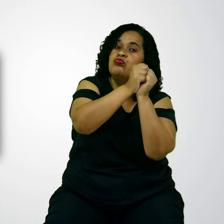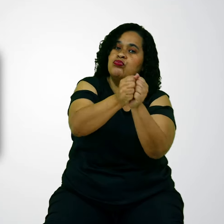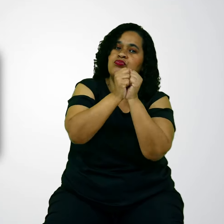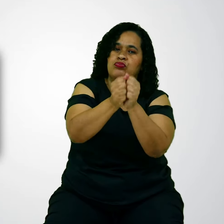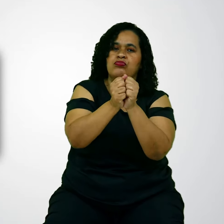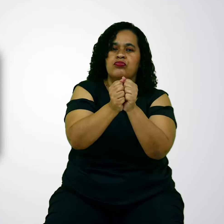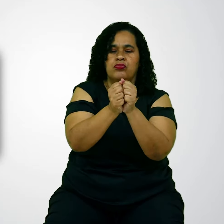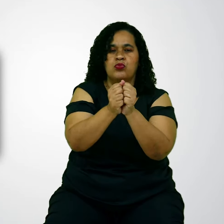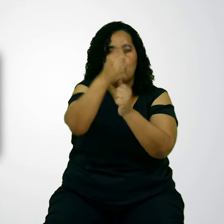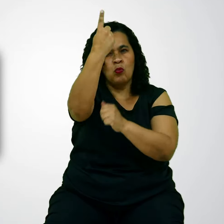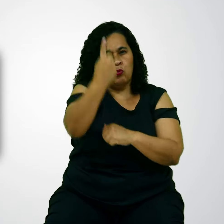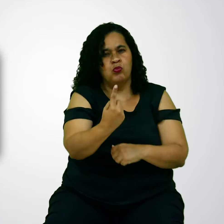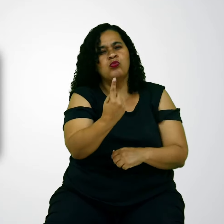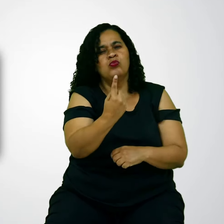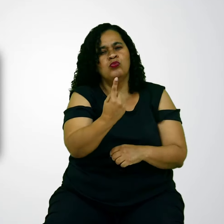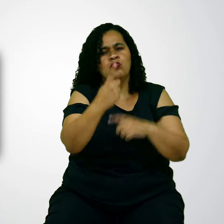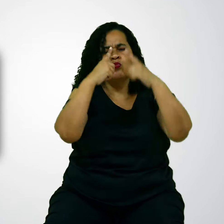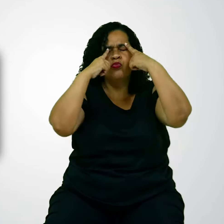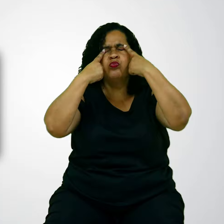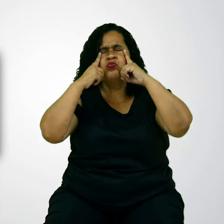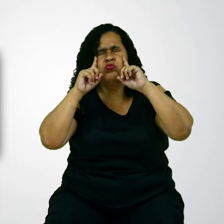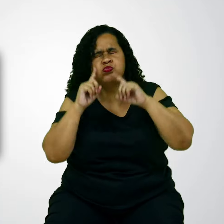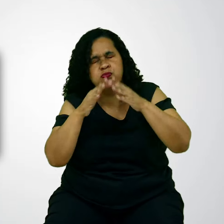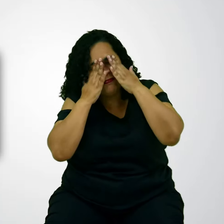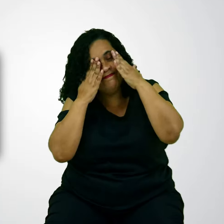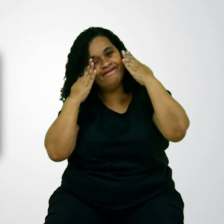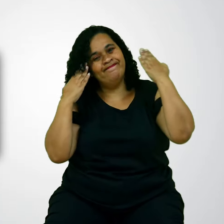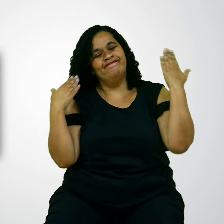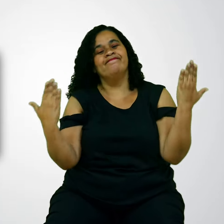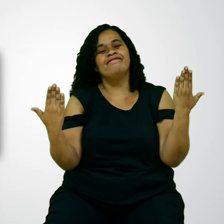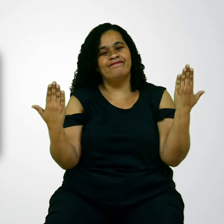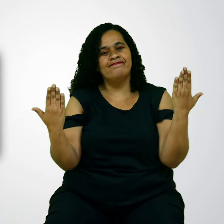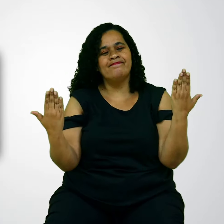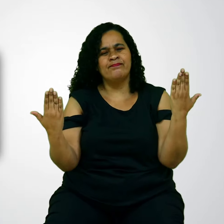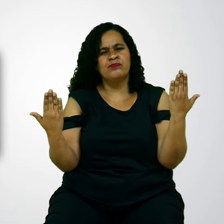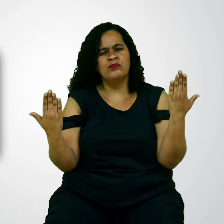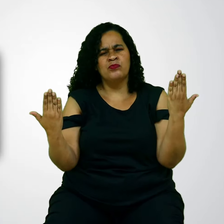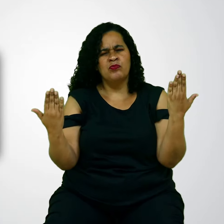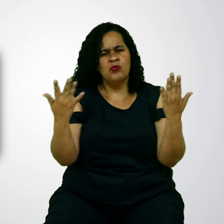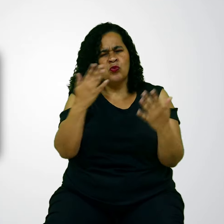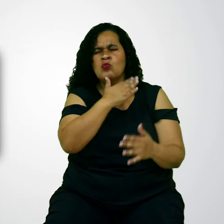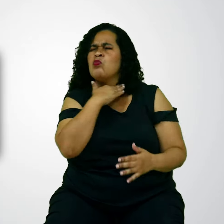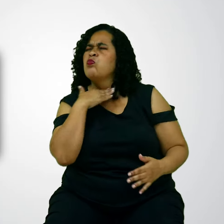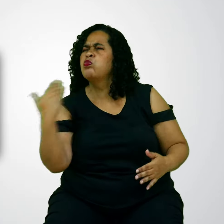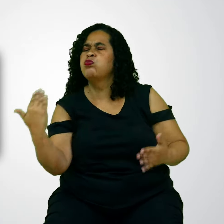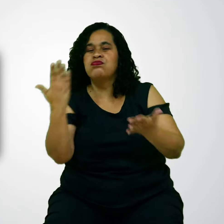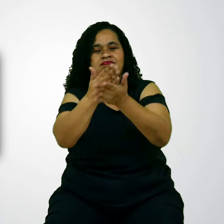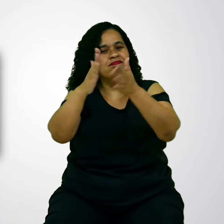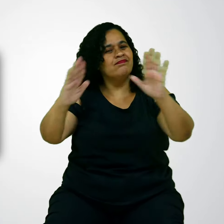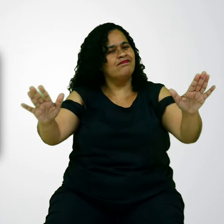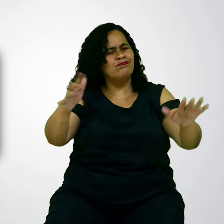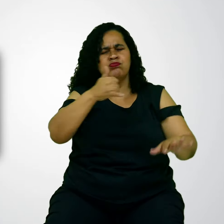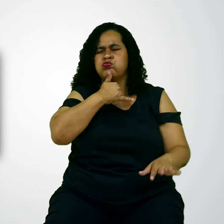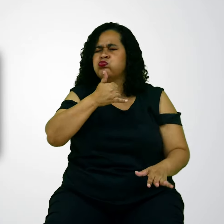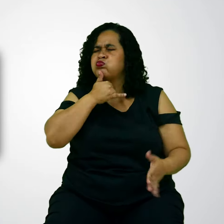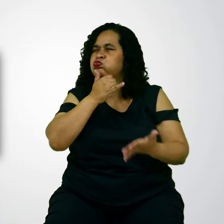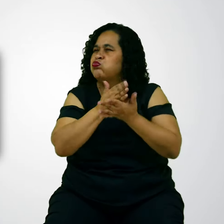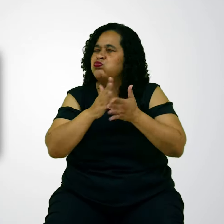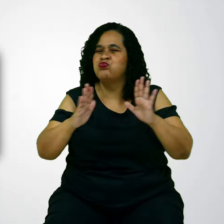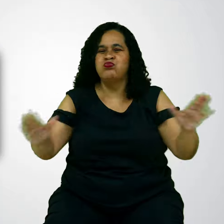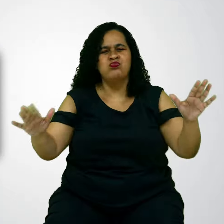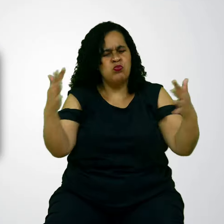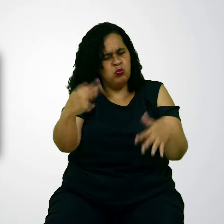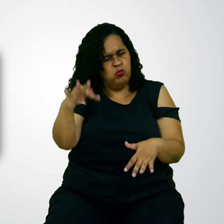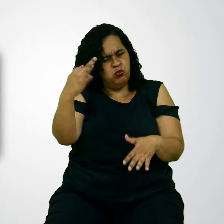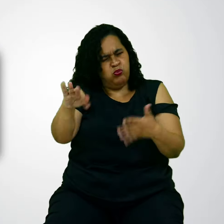Ele enxugará dos seus olhos toda lágrima. Não haverá mais morte, nem tristeza, nem choro, nem dor, pois a antiga